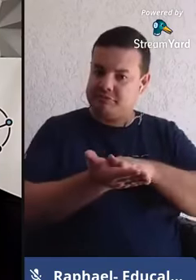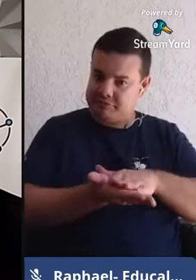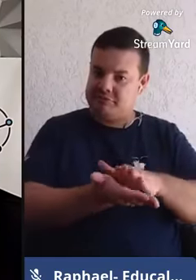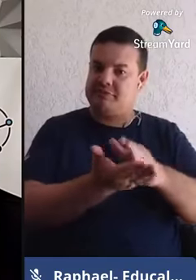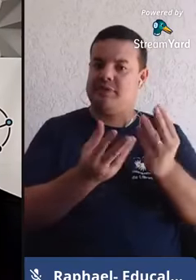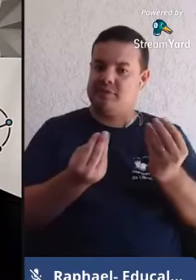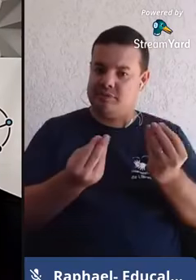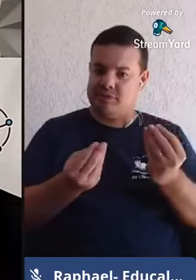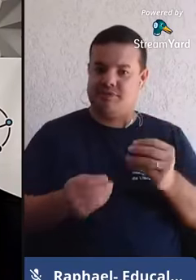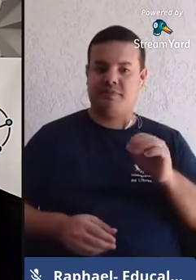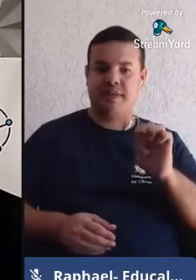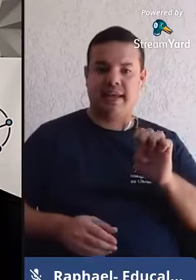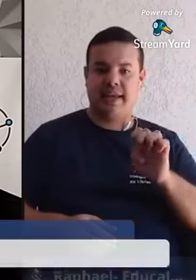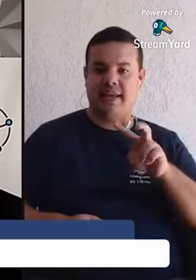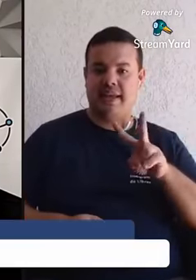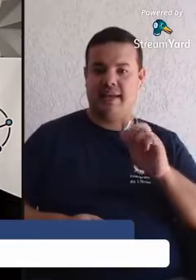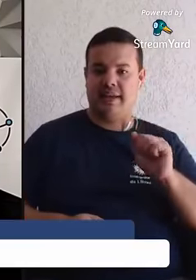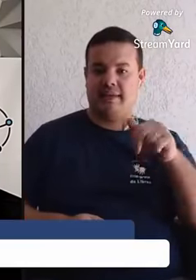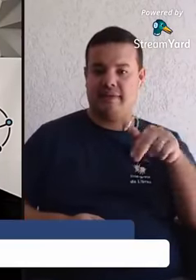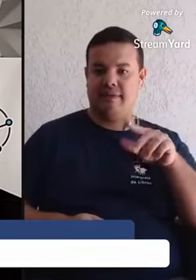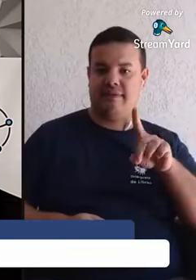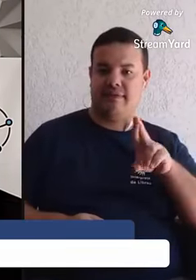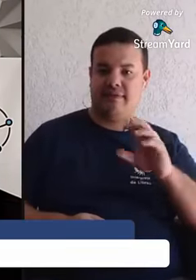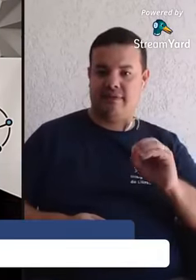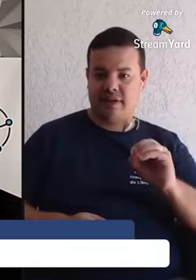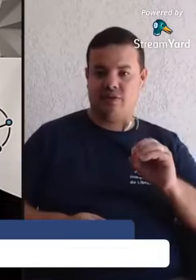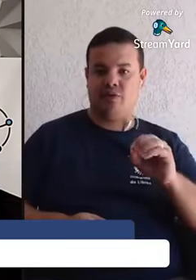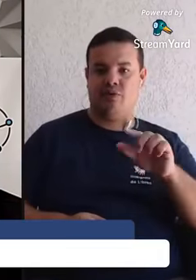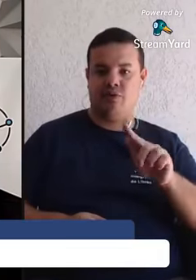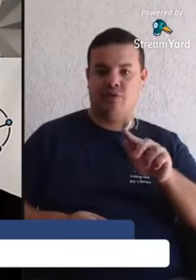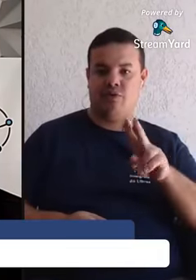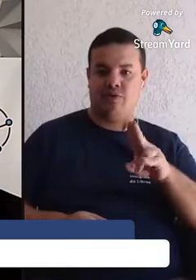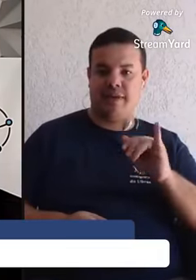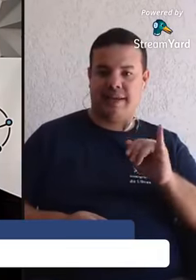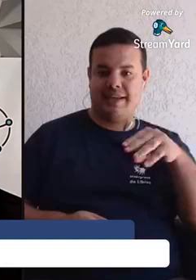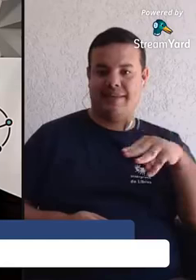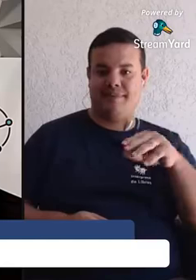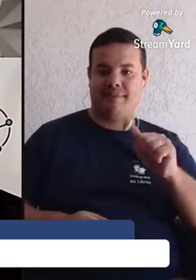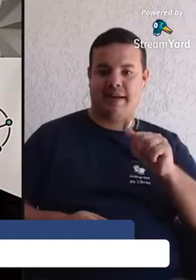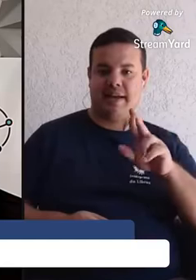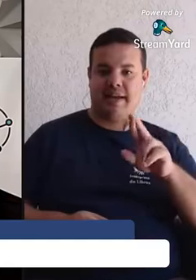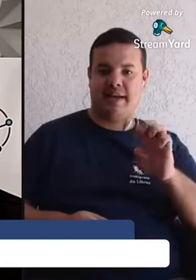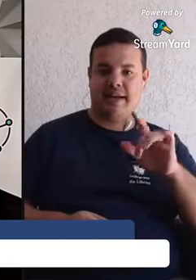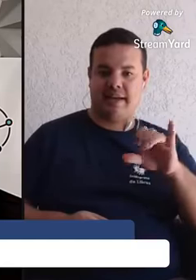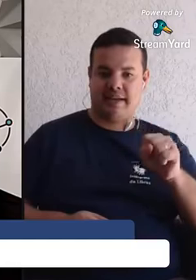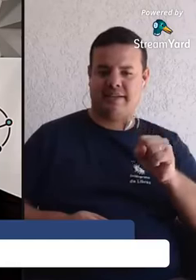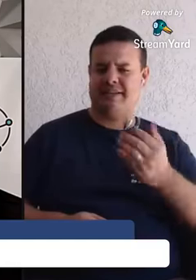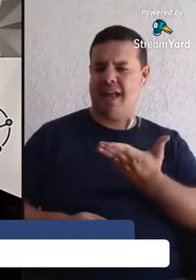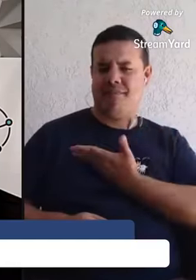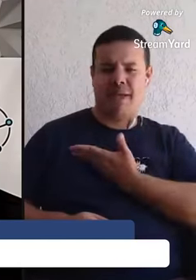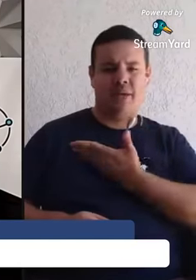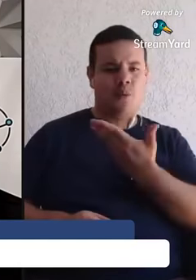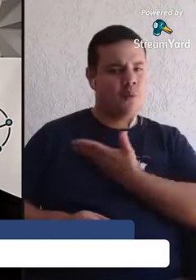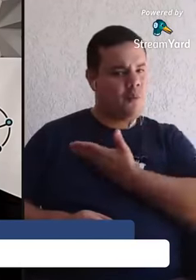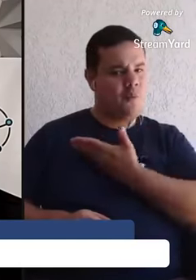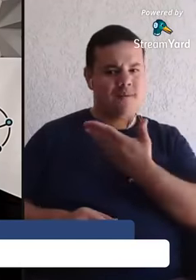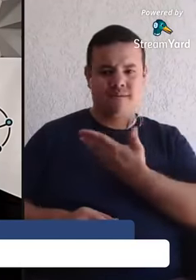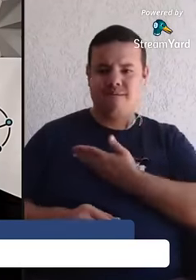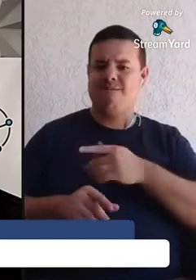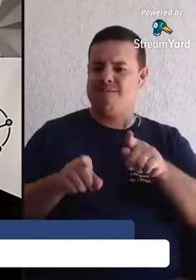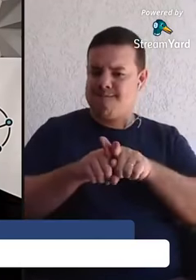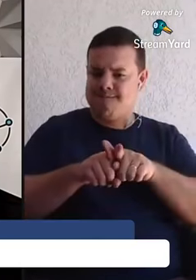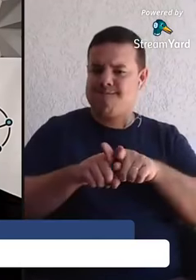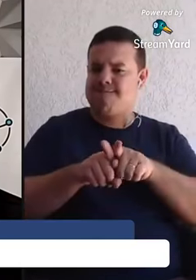O Evandro Guimarães, amigão, parceiro, né? Referência